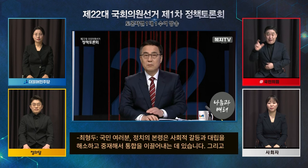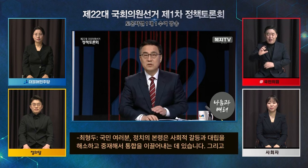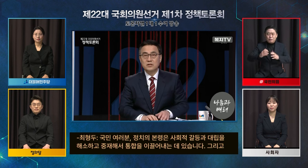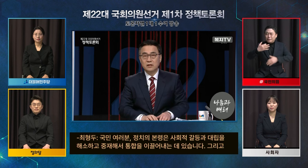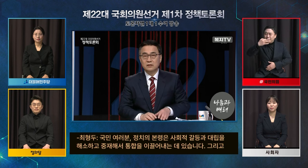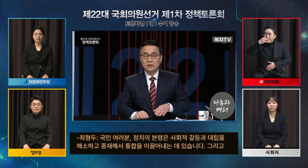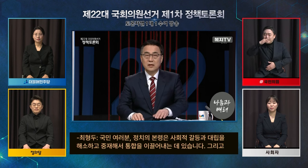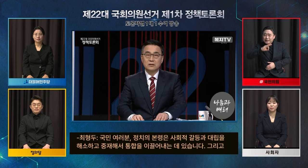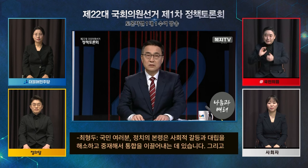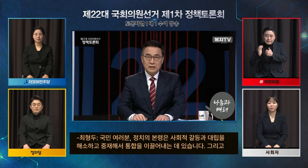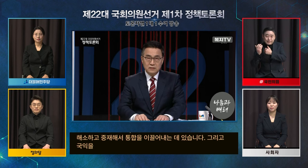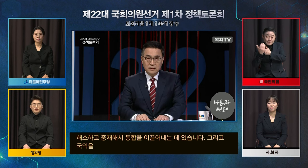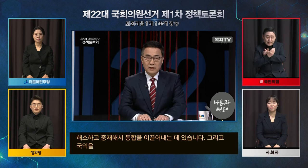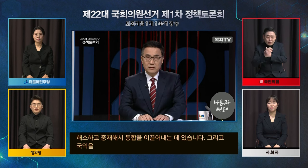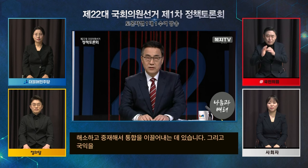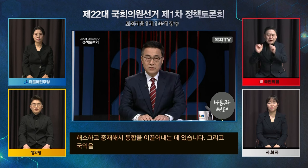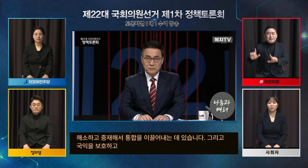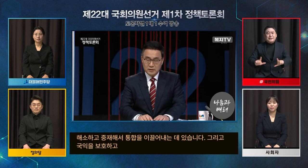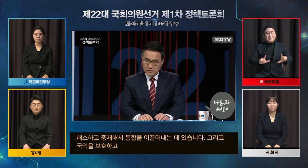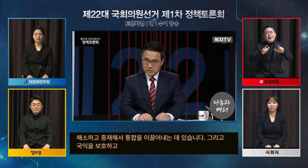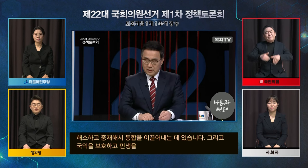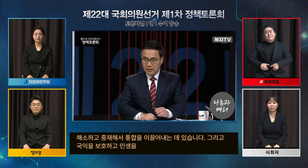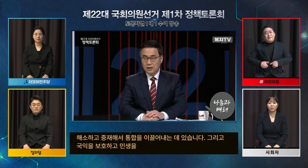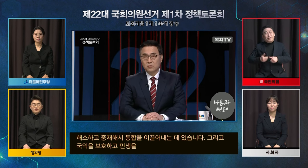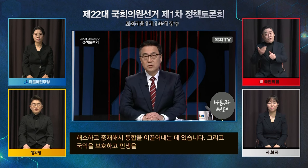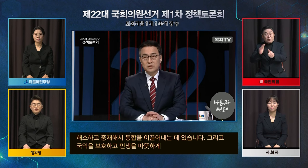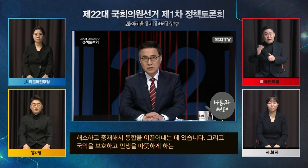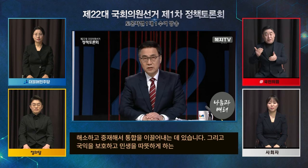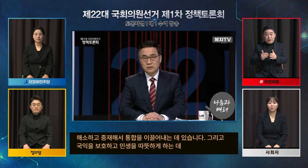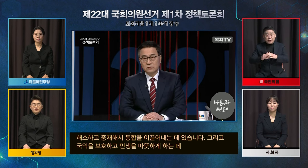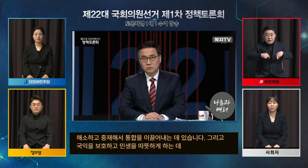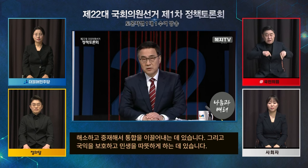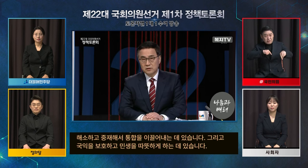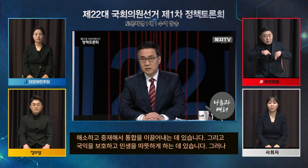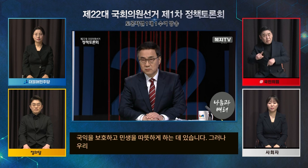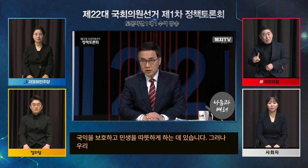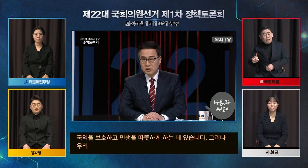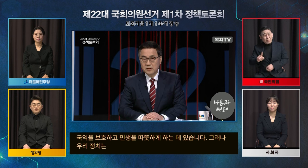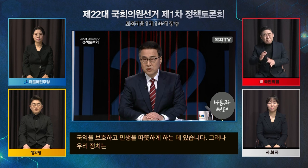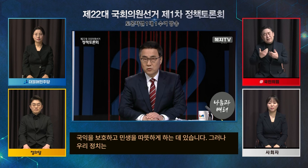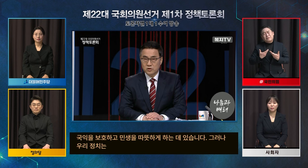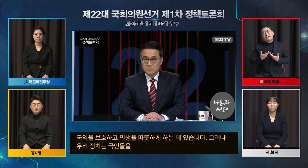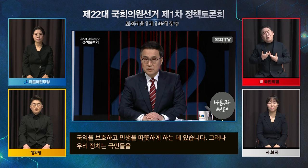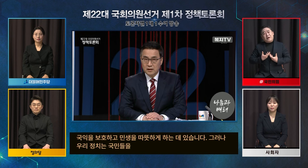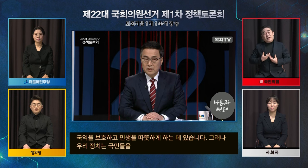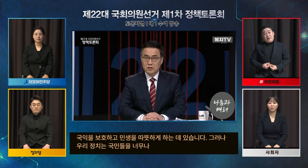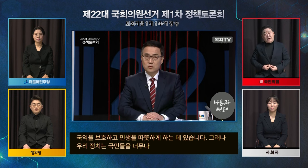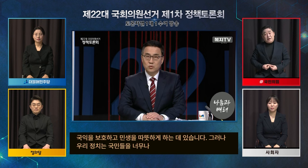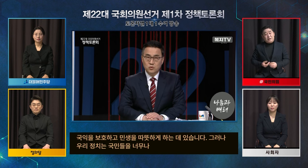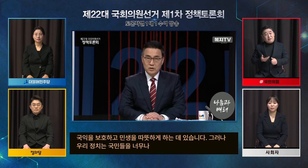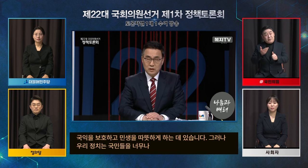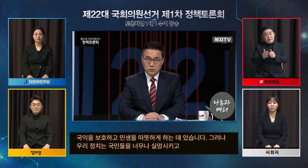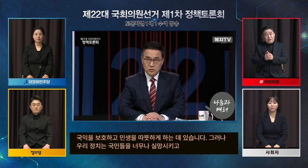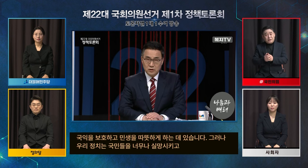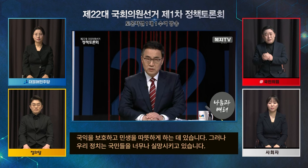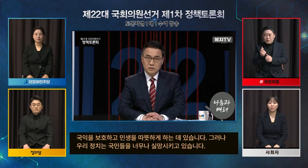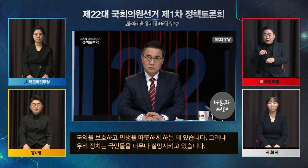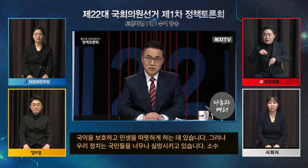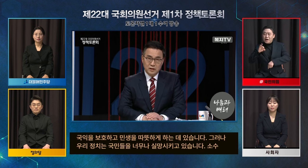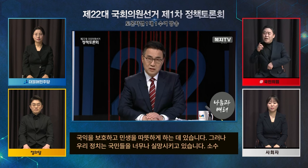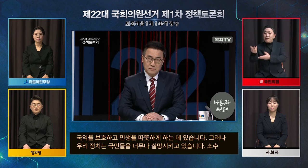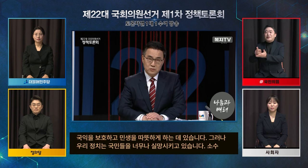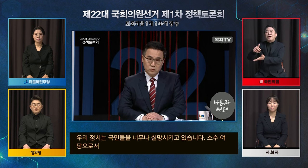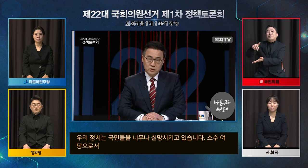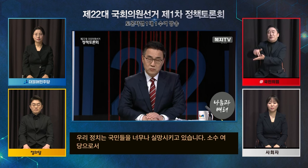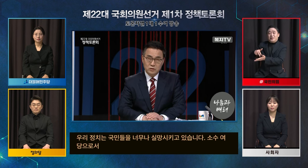민생을 더 따뜻하게 하는 데 있습니다. 그러나 우리 정치는 국민들을 너무나 실망시키고 있습니다. 소수 여당으로서, 정부